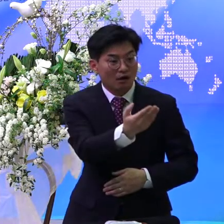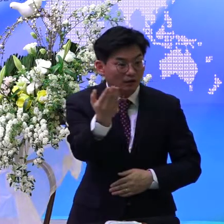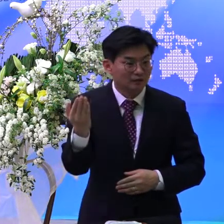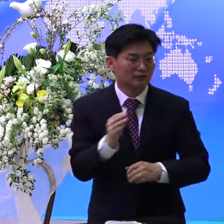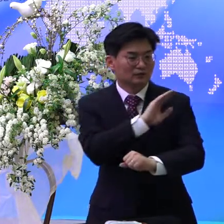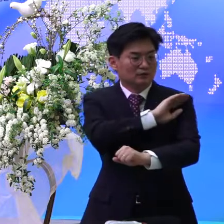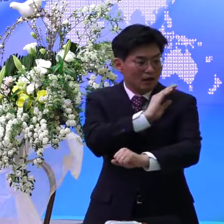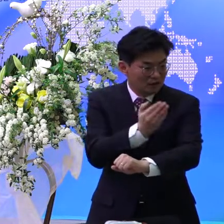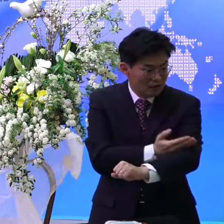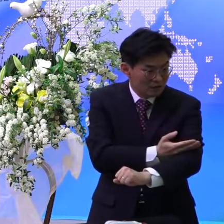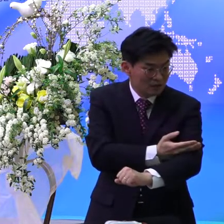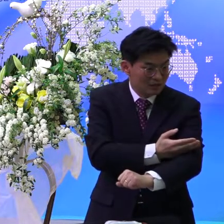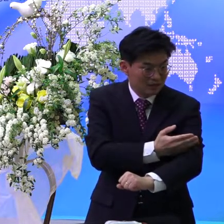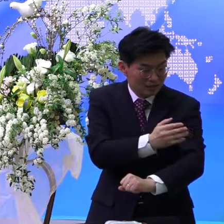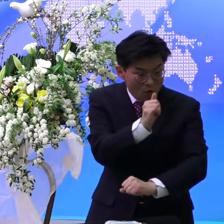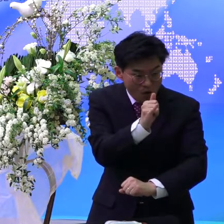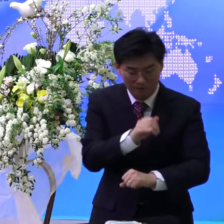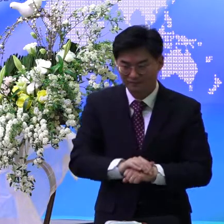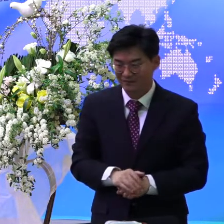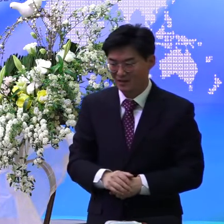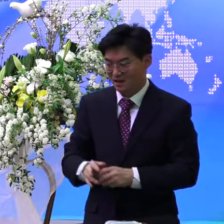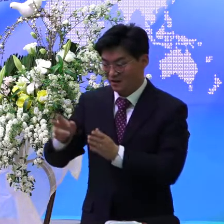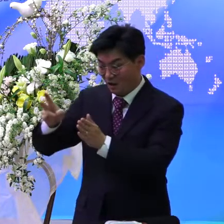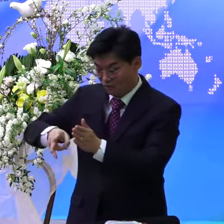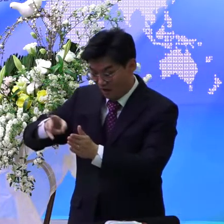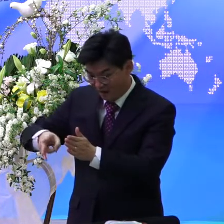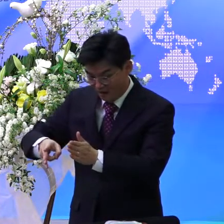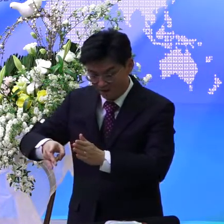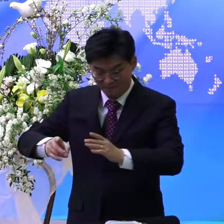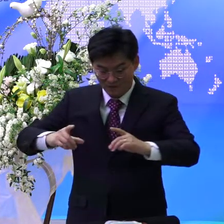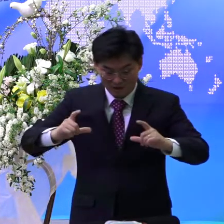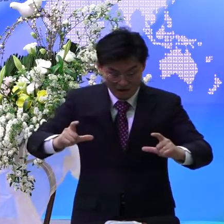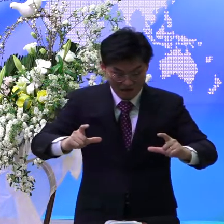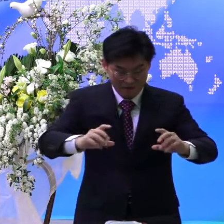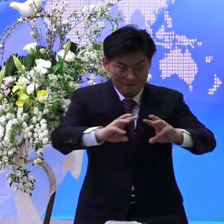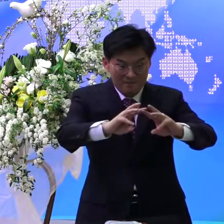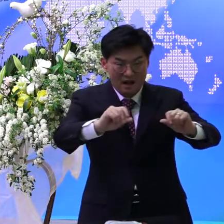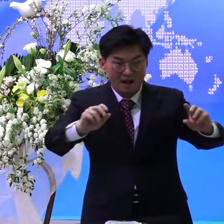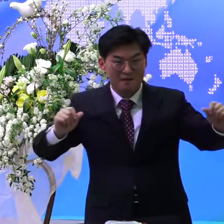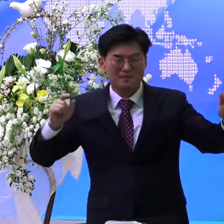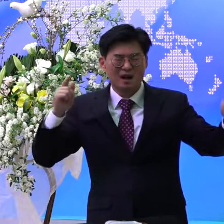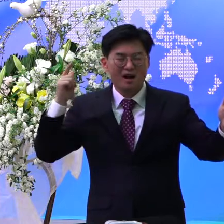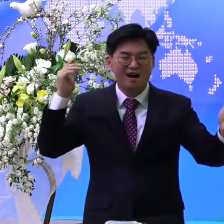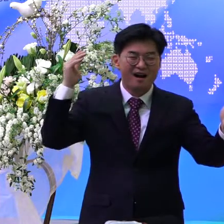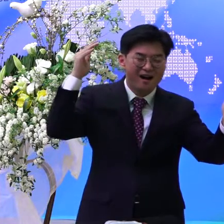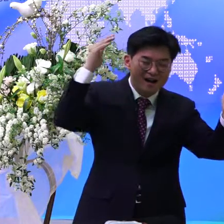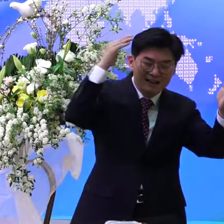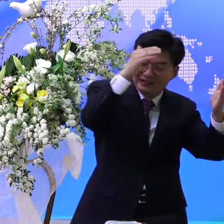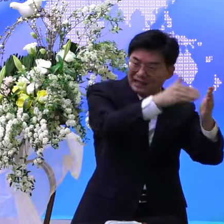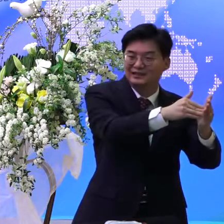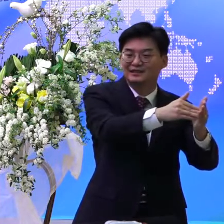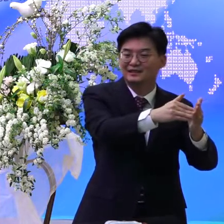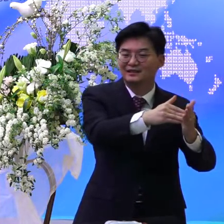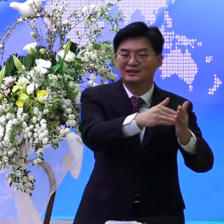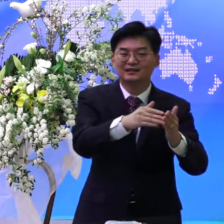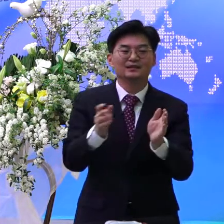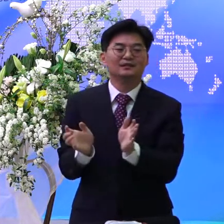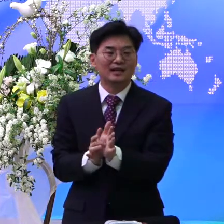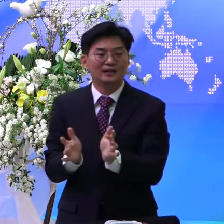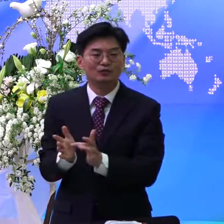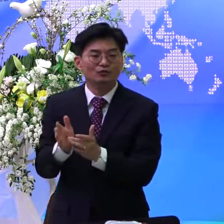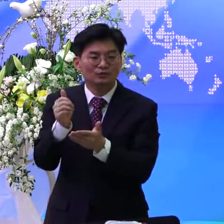받고 예루살렘과 온 유대와 사마리아와 땅끝까지 이르러 내